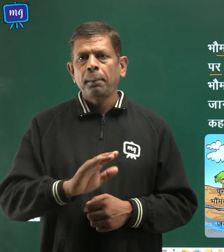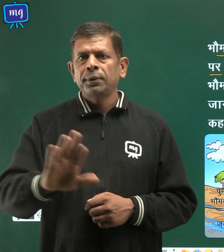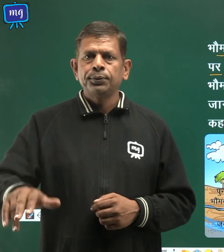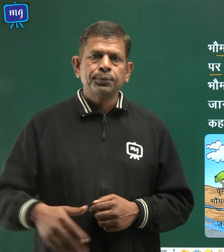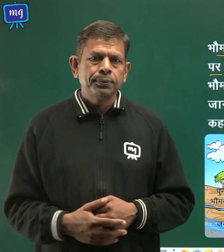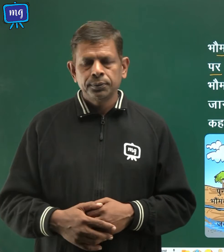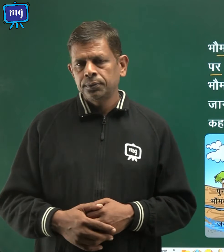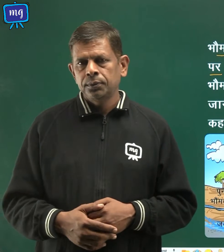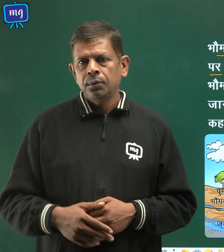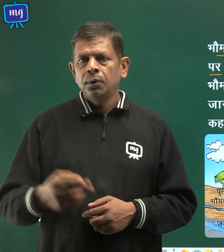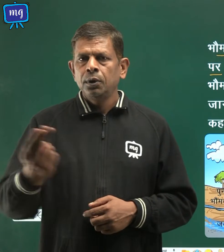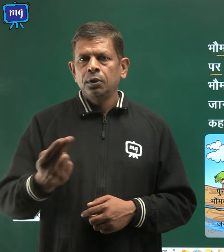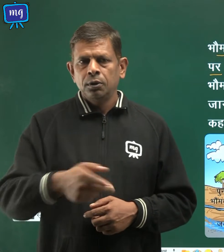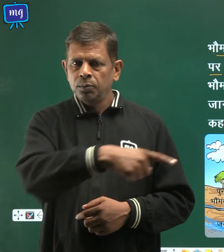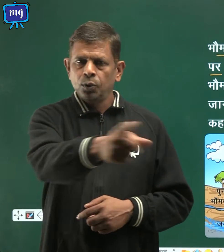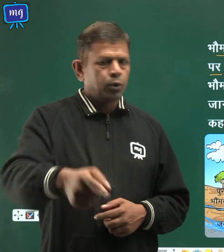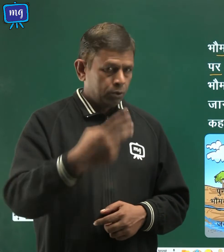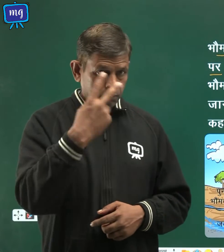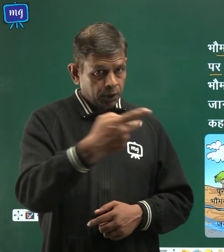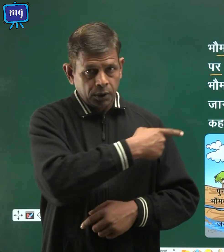बच्चों, चित्र में तुम देख रहे हो,